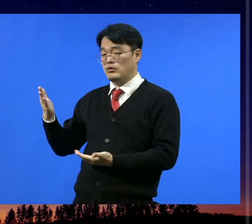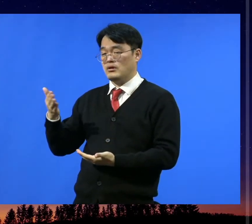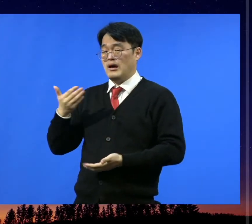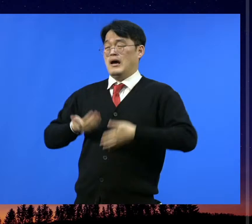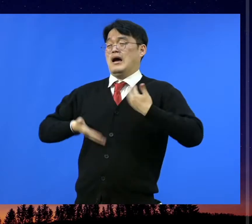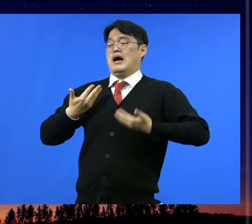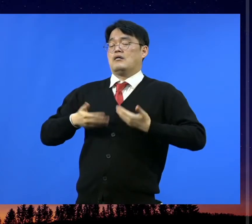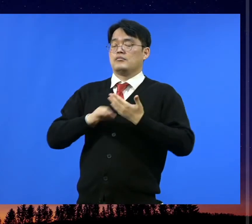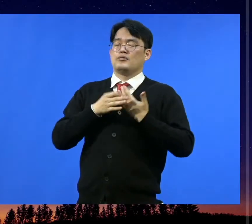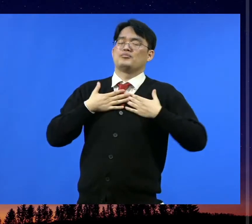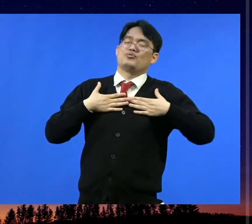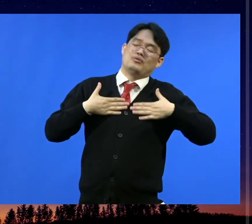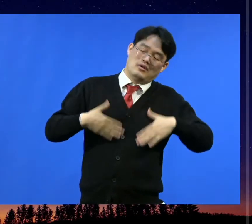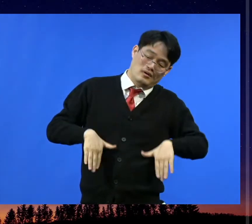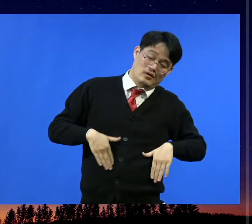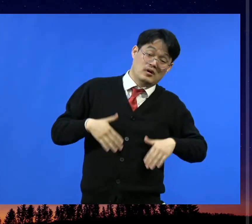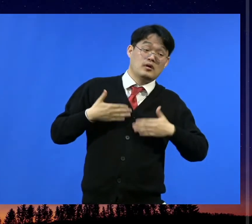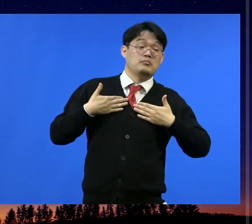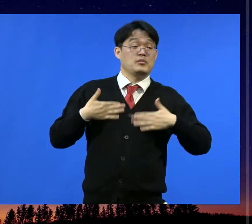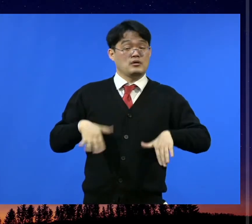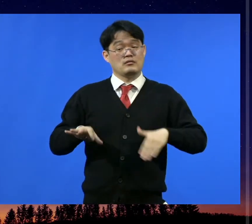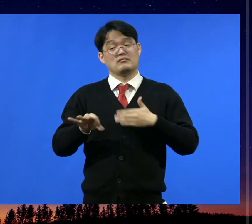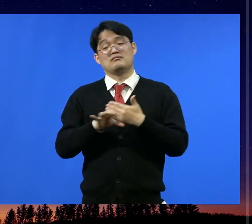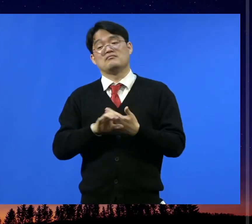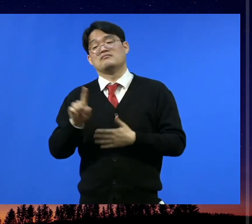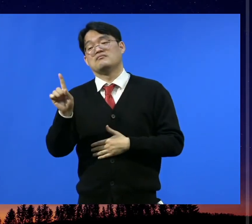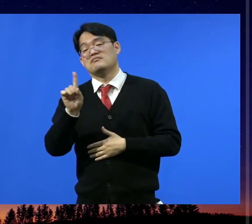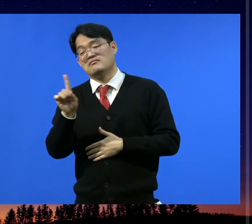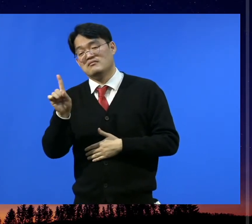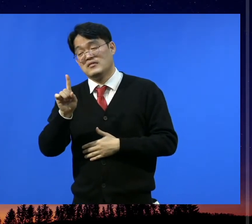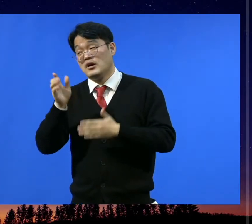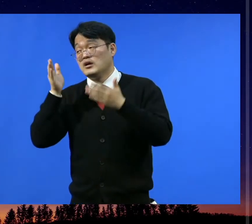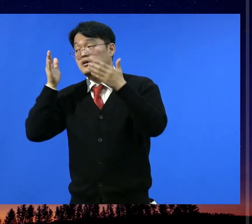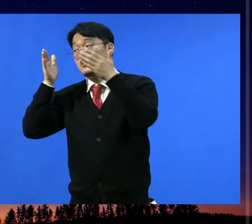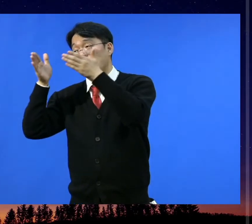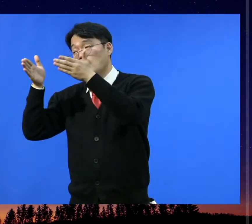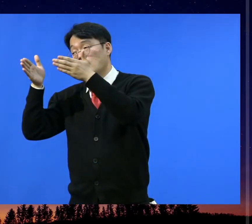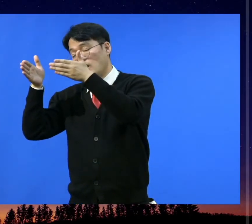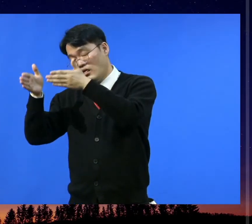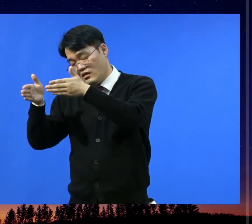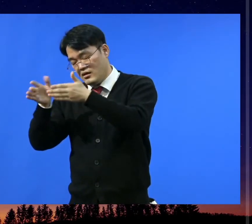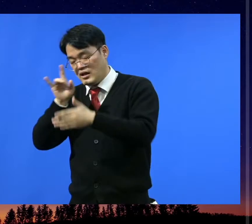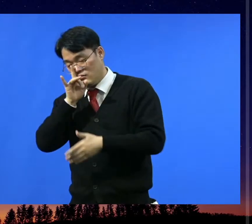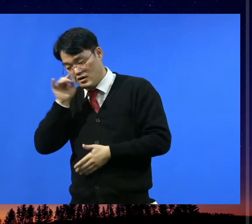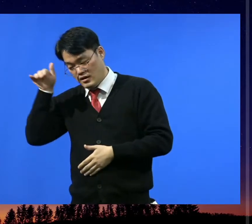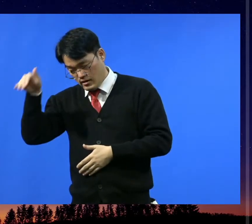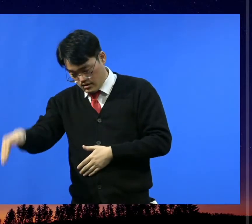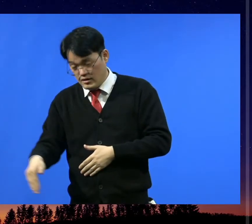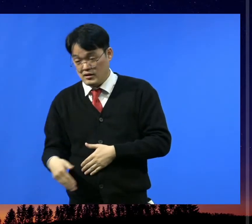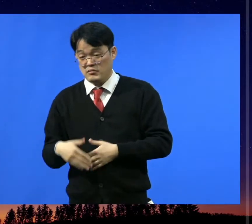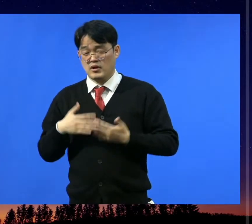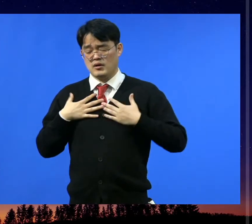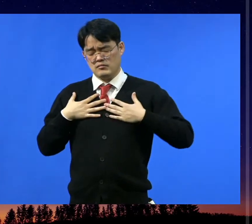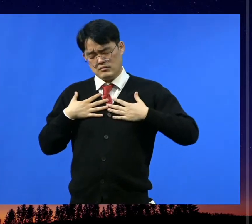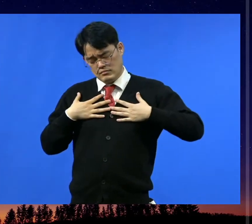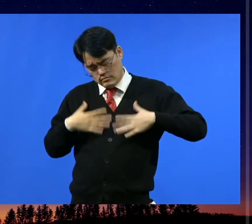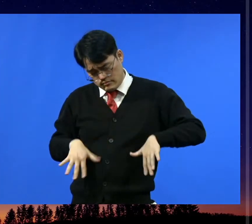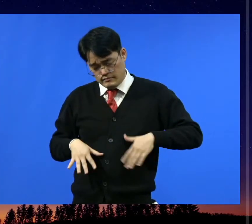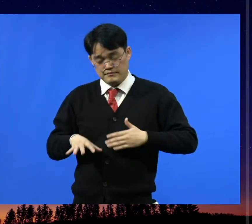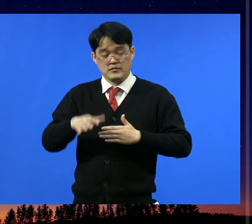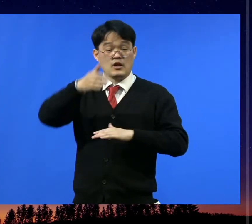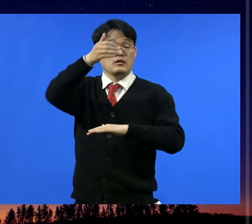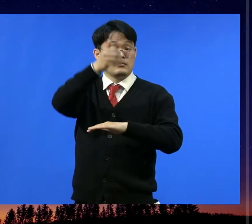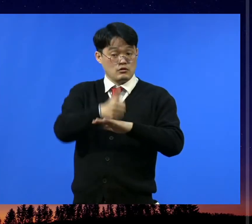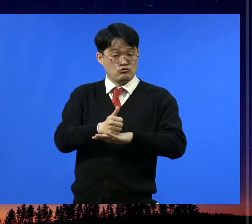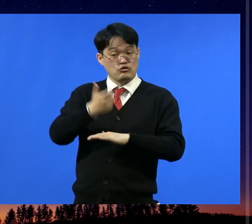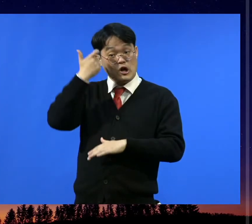피곤하게 되고, 피곤하면 어떻게 해요, 여러분? 집중력을 가지기 힘들잖아요. 여러분, 피곤한 상태는 결국은 영적인